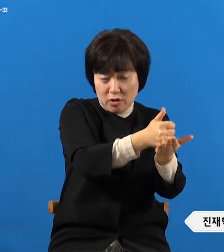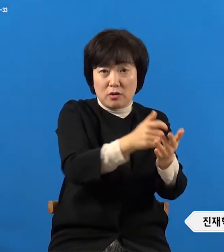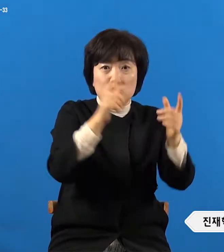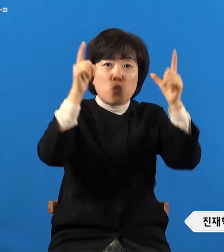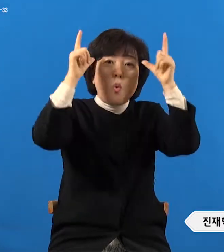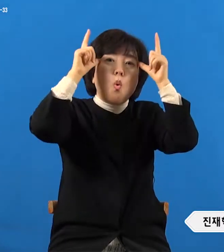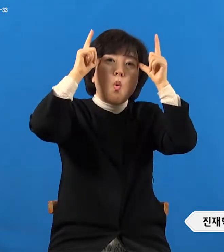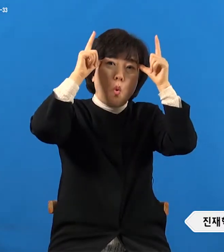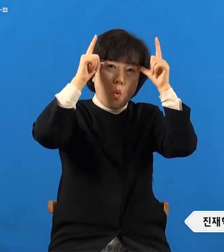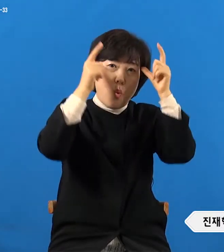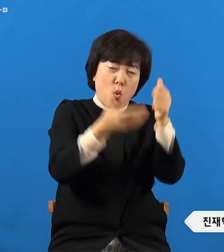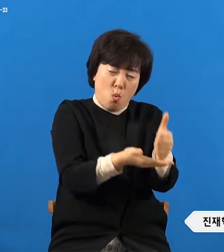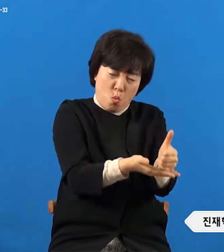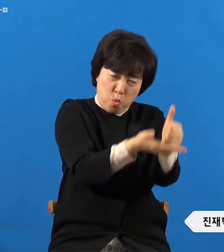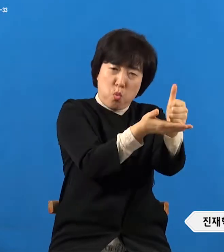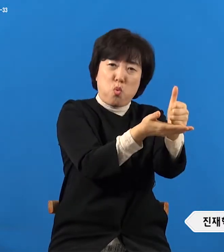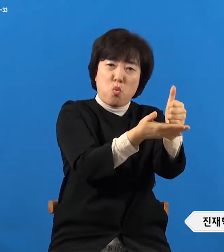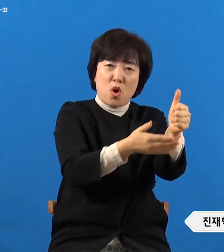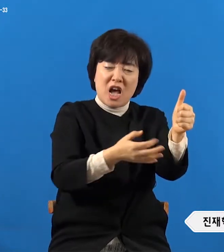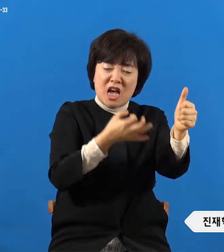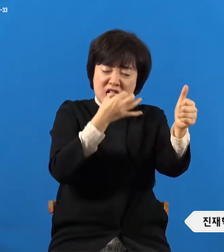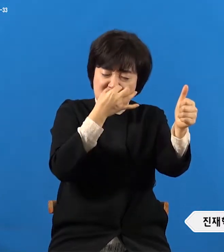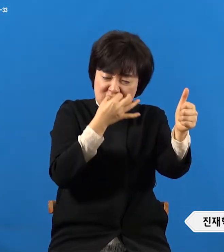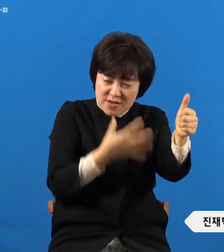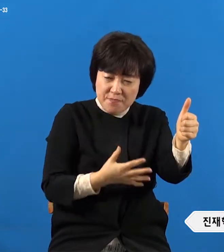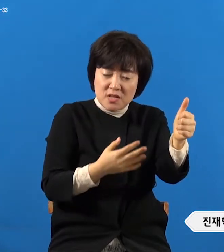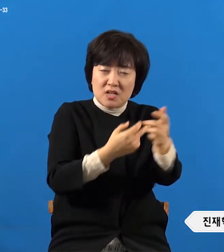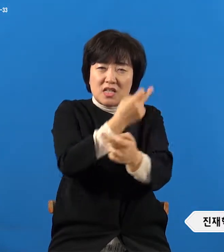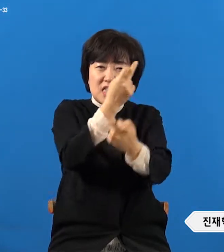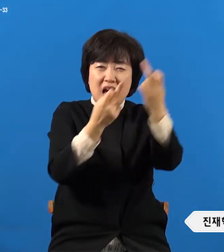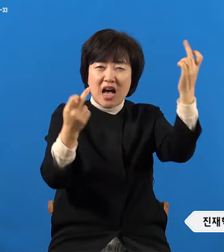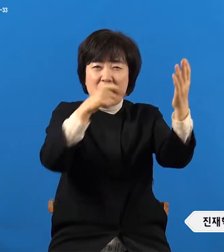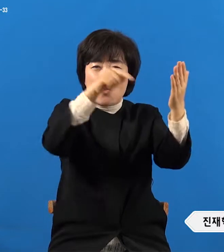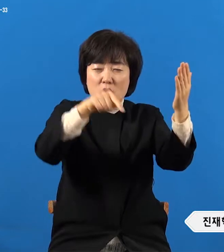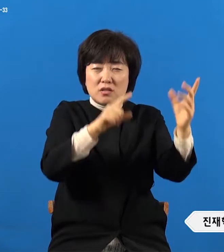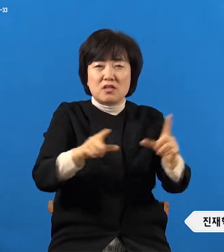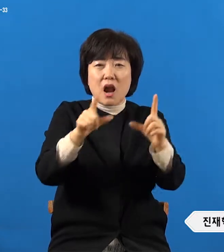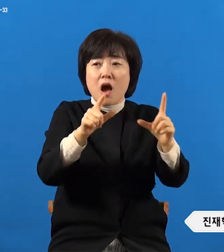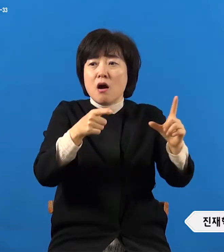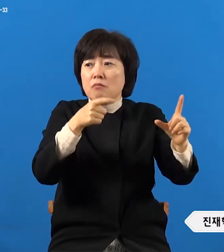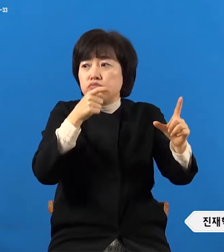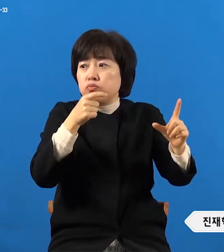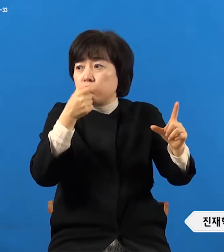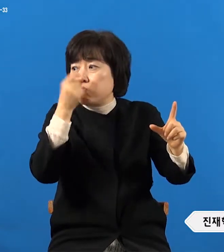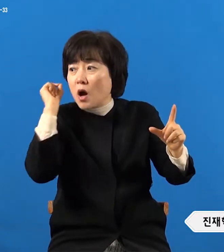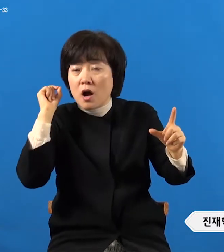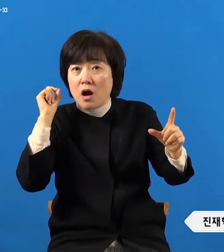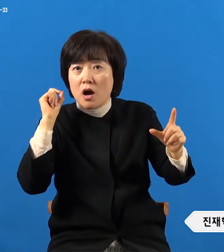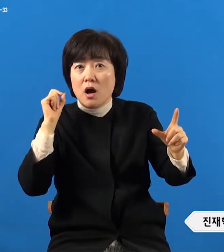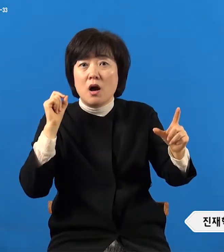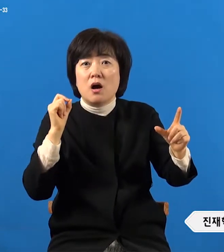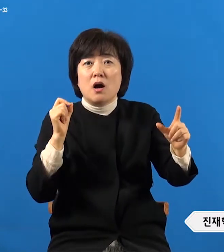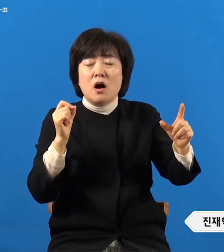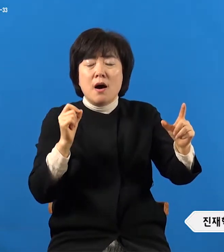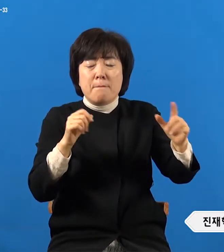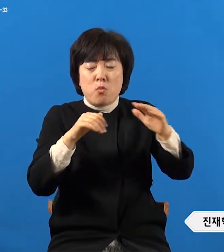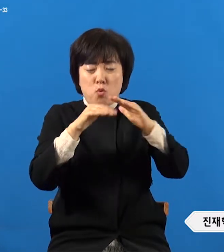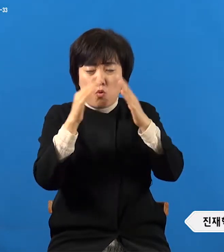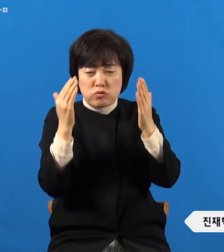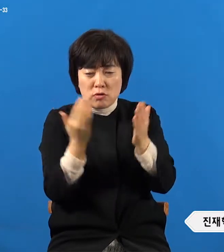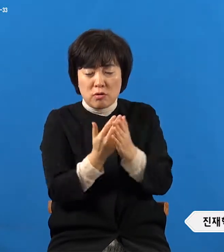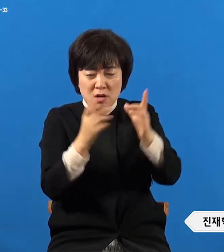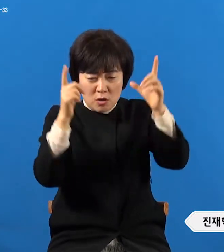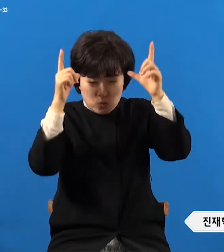소입니다. 그들은 힘든 그 산지에서 살고 있습니다. 물이 없습니다. 그래서 모든 것을